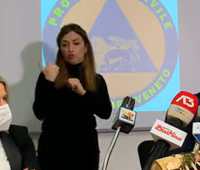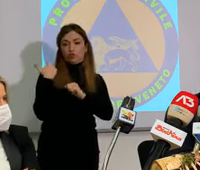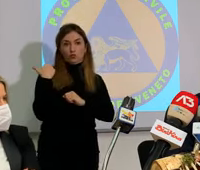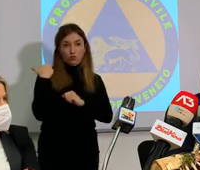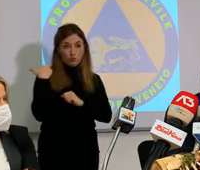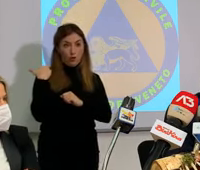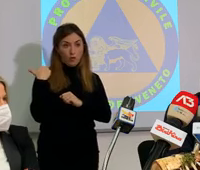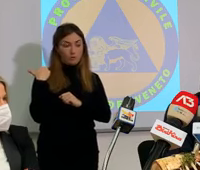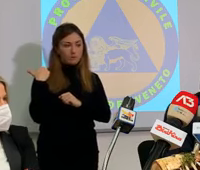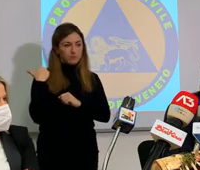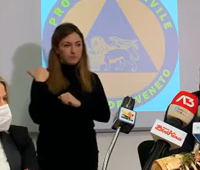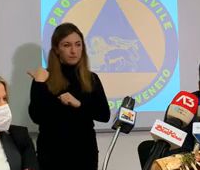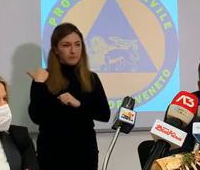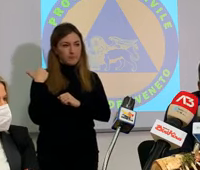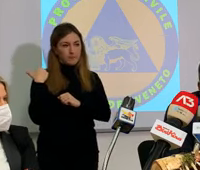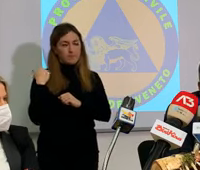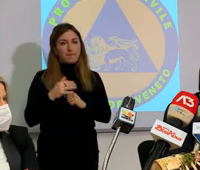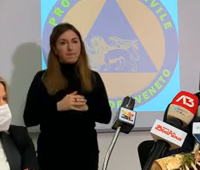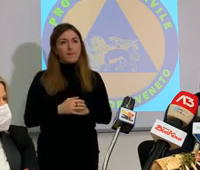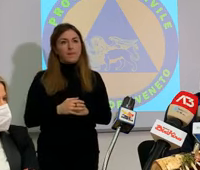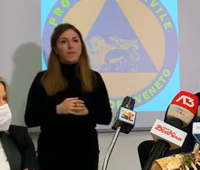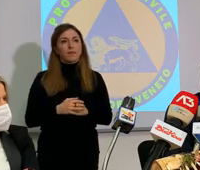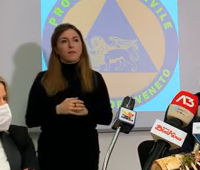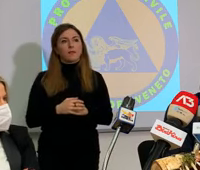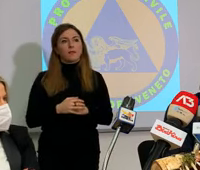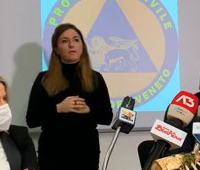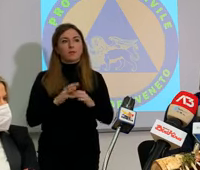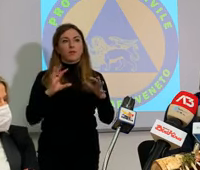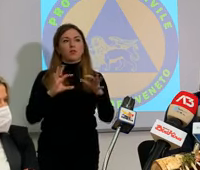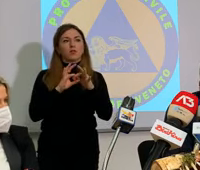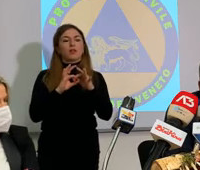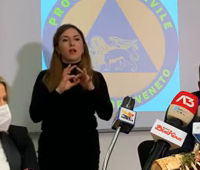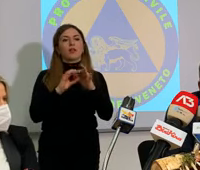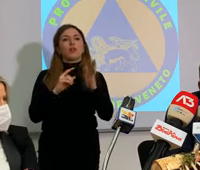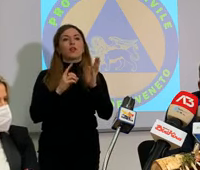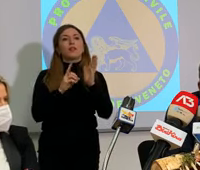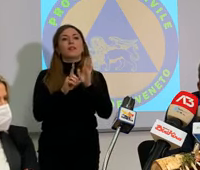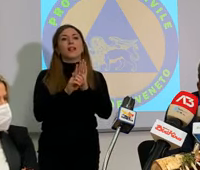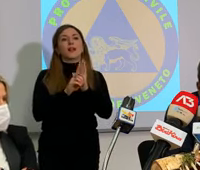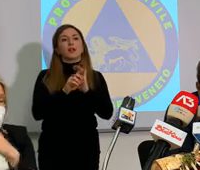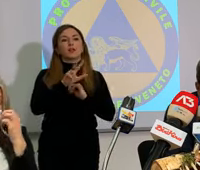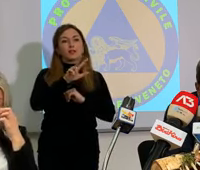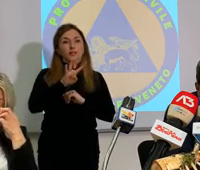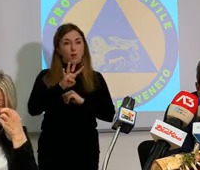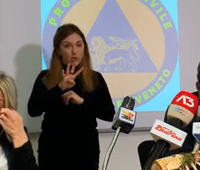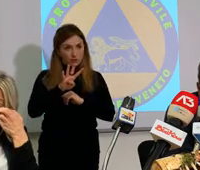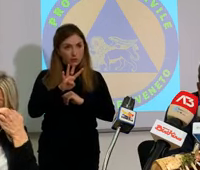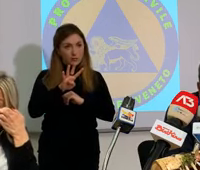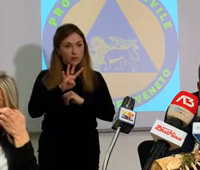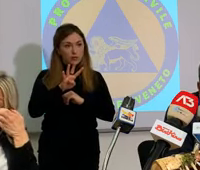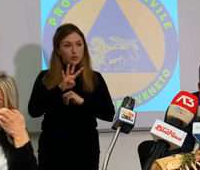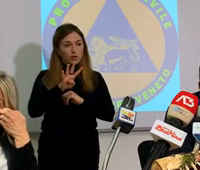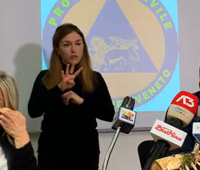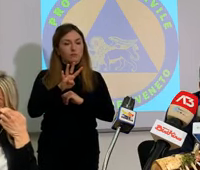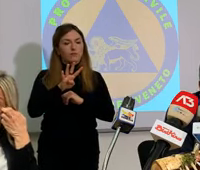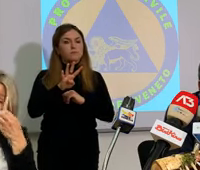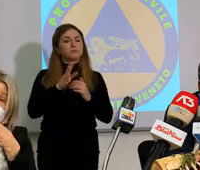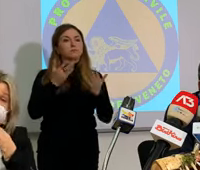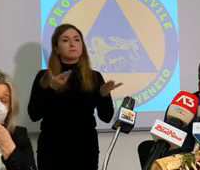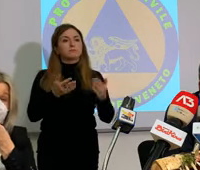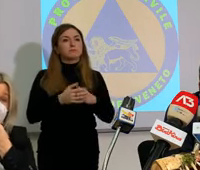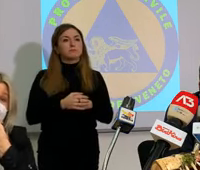di quest'anno che parte dal decreto 34 che è quello che identifica tutta una serie perché per le regioni tra